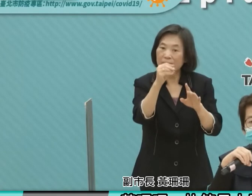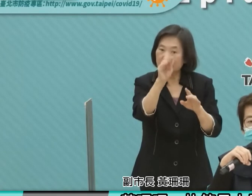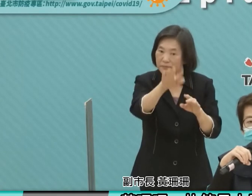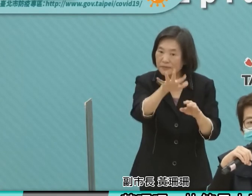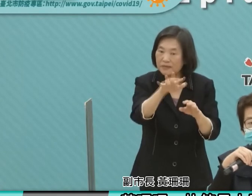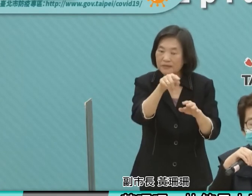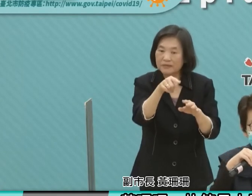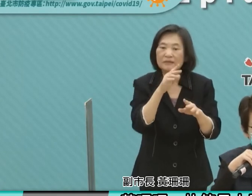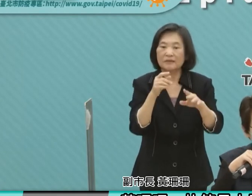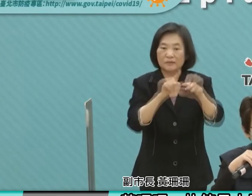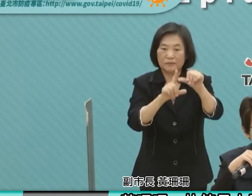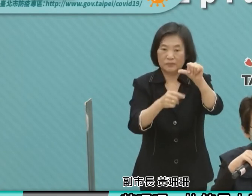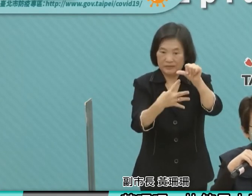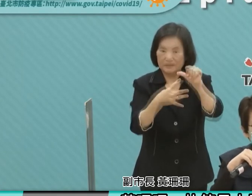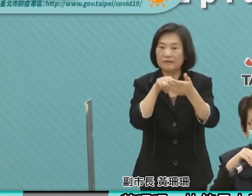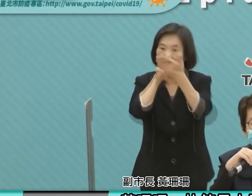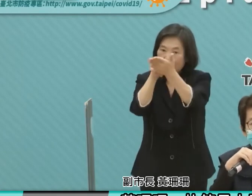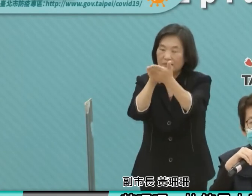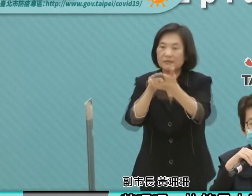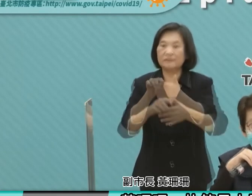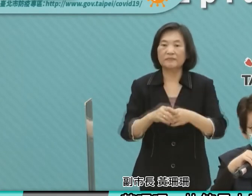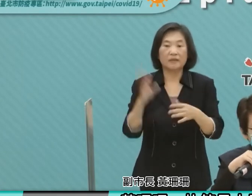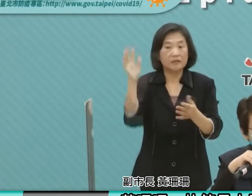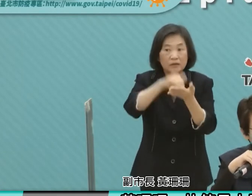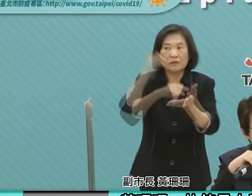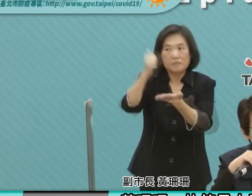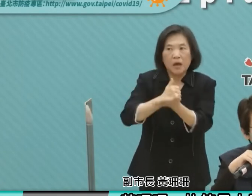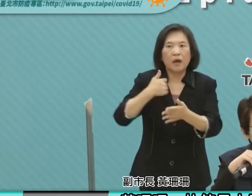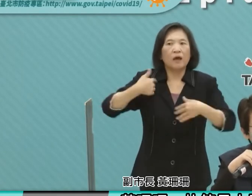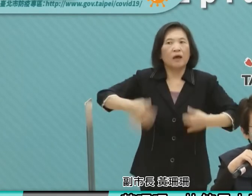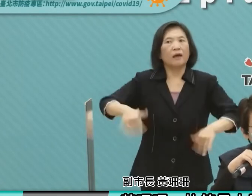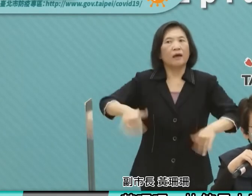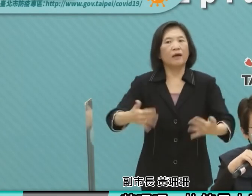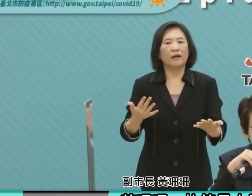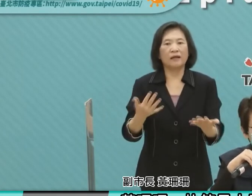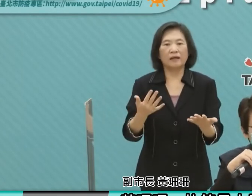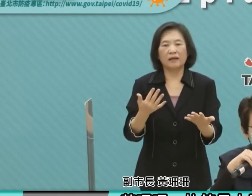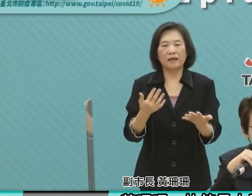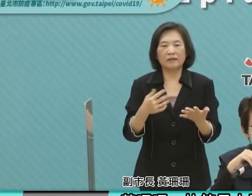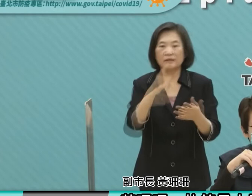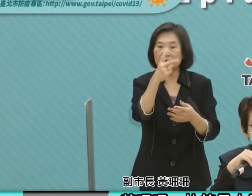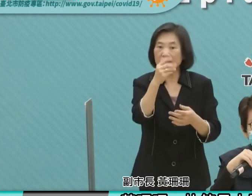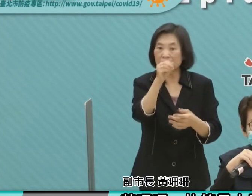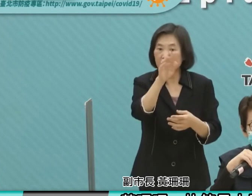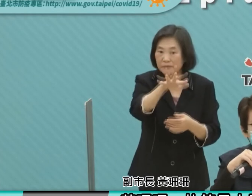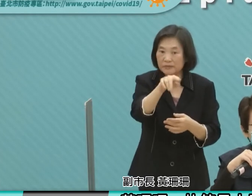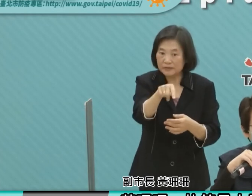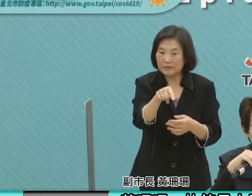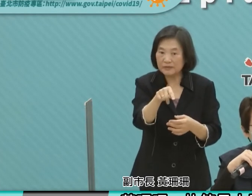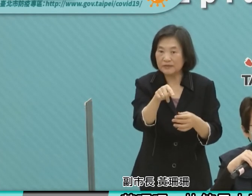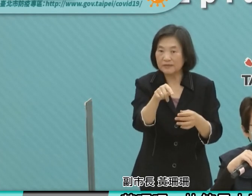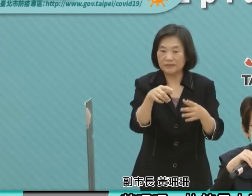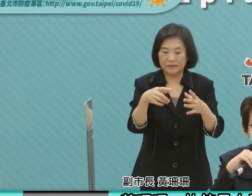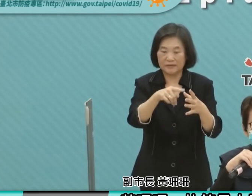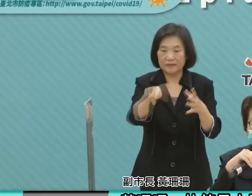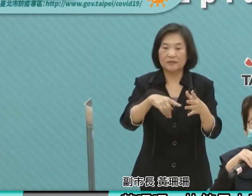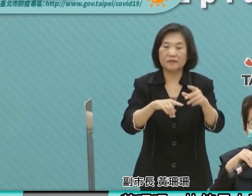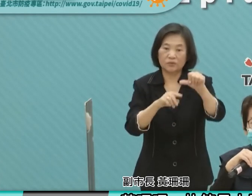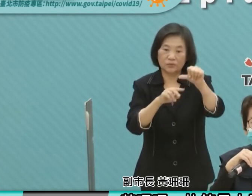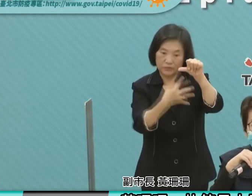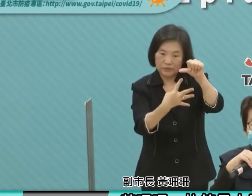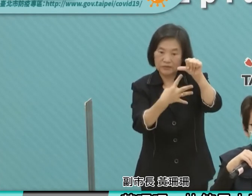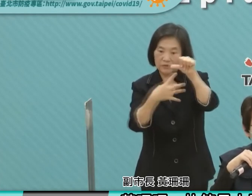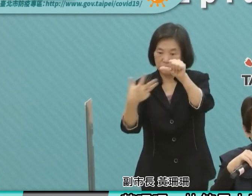12.5万剂是5月4号申请的，现在还没有到，但是这12.5万剂只有5月4号